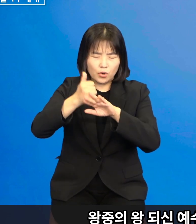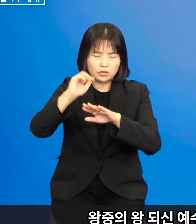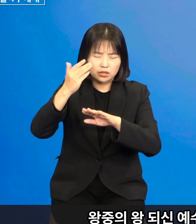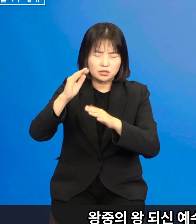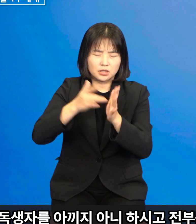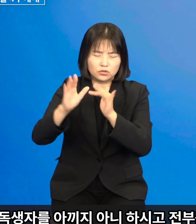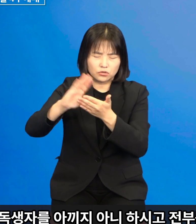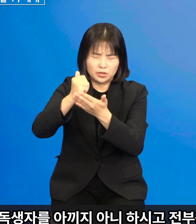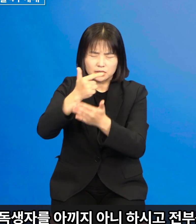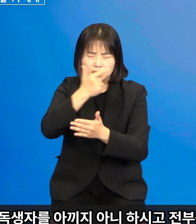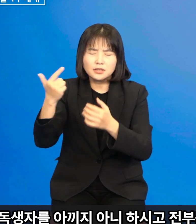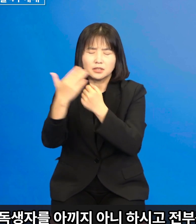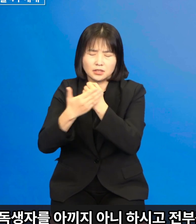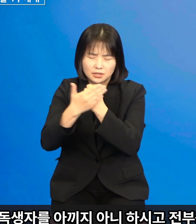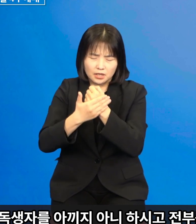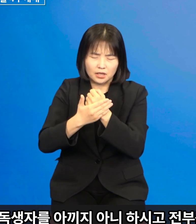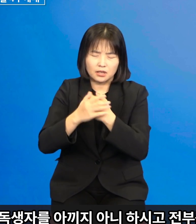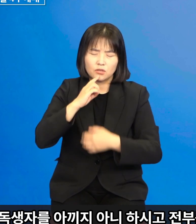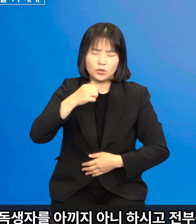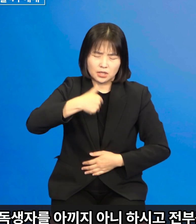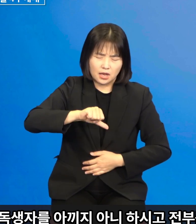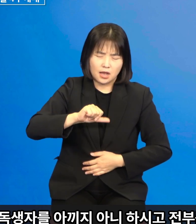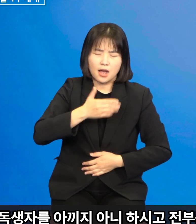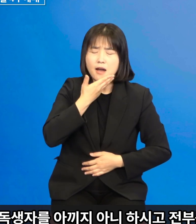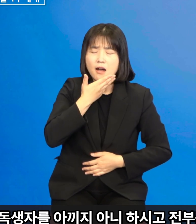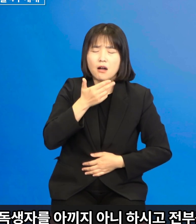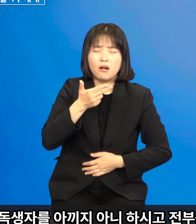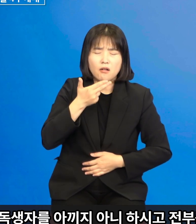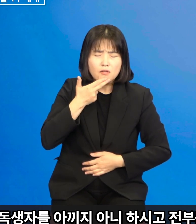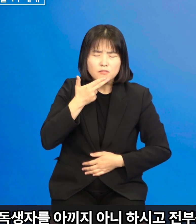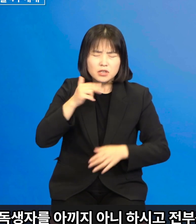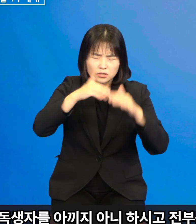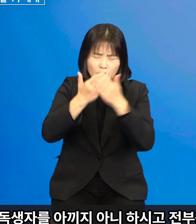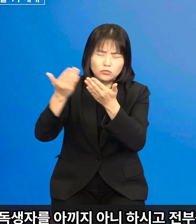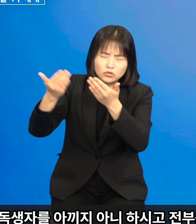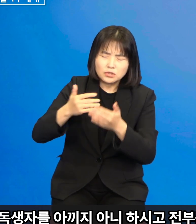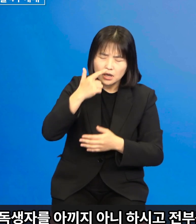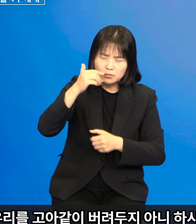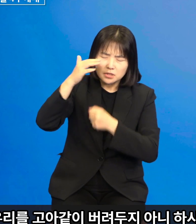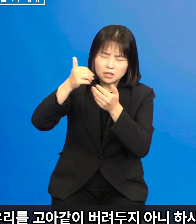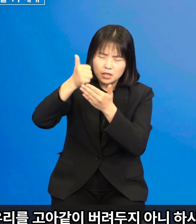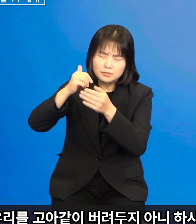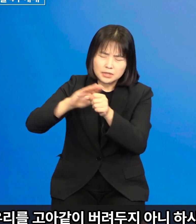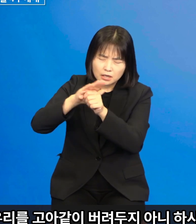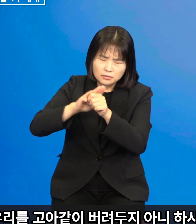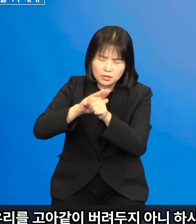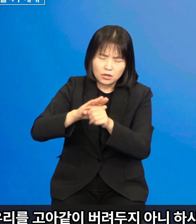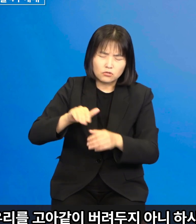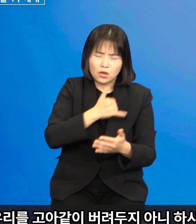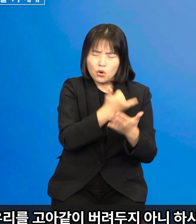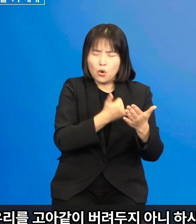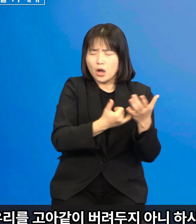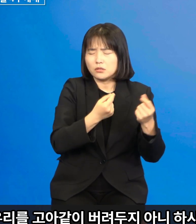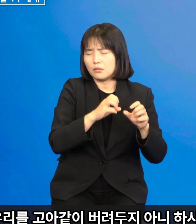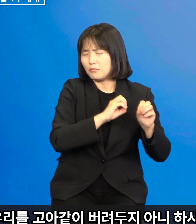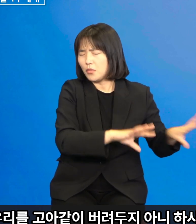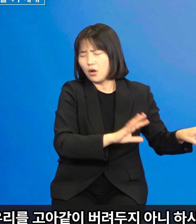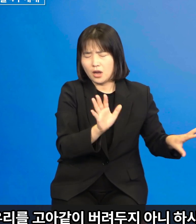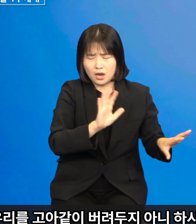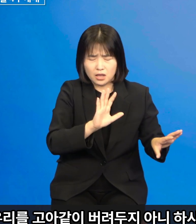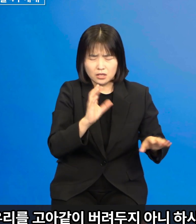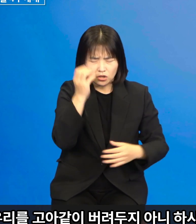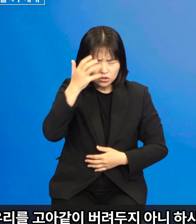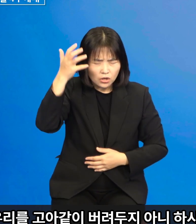은혜와 독생자들을 아끼지 아니하시고 전부를 내주신 아버지 하나님의 사랑하심과 우리를 그와 같이 버려두지 아니하시는 성령님의